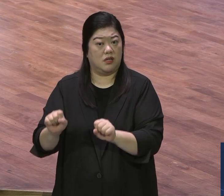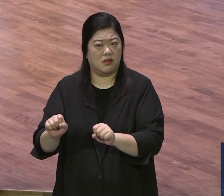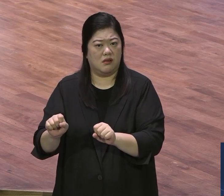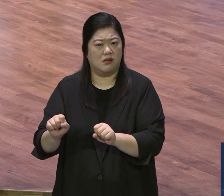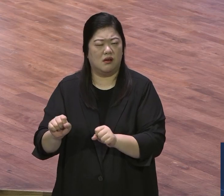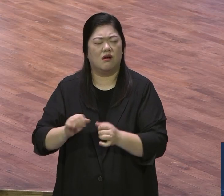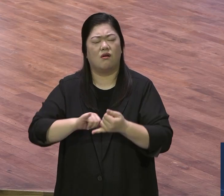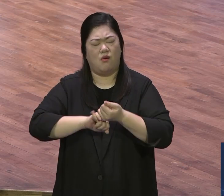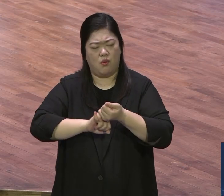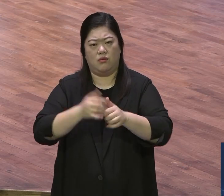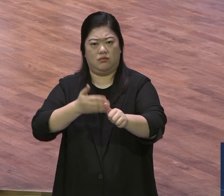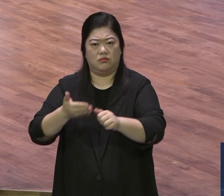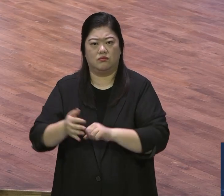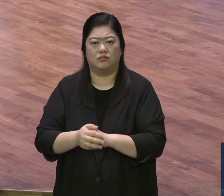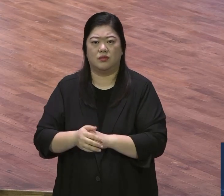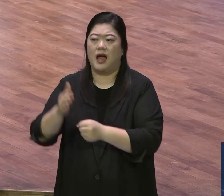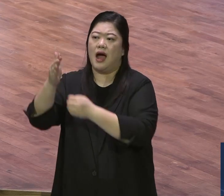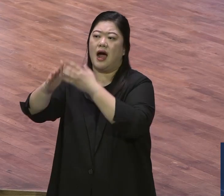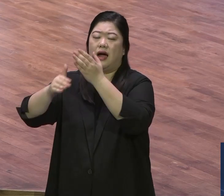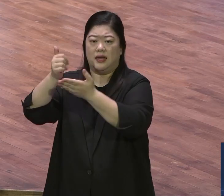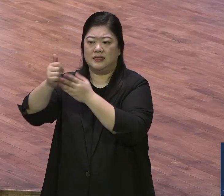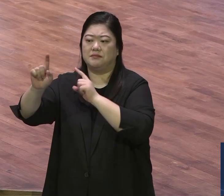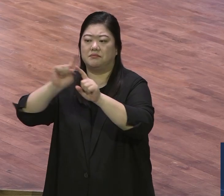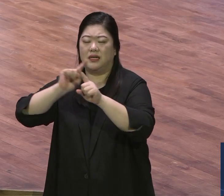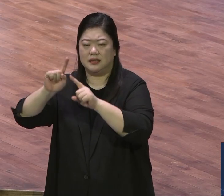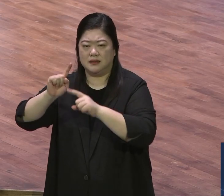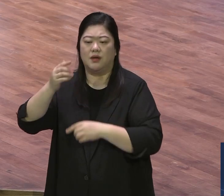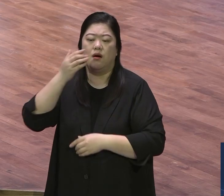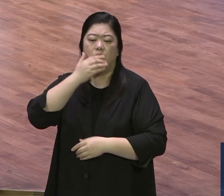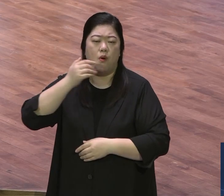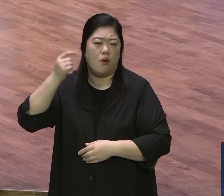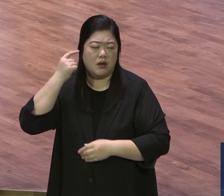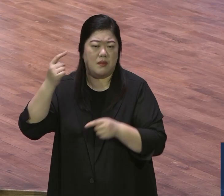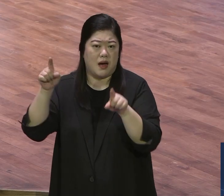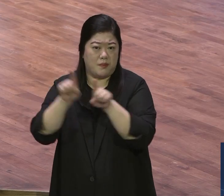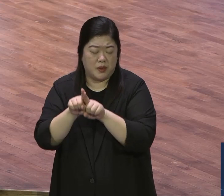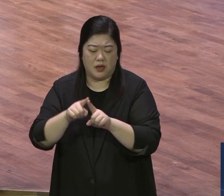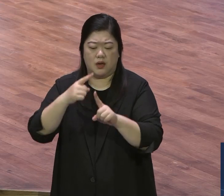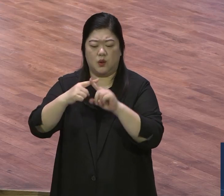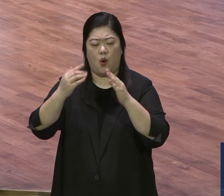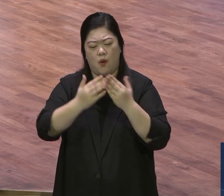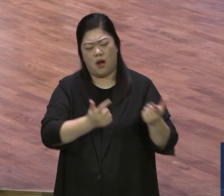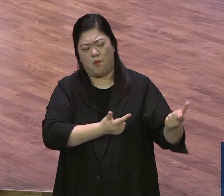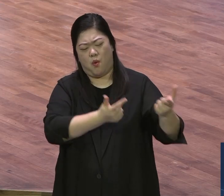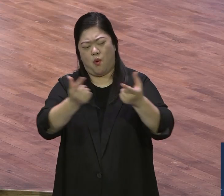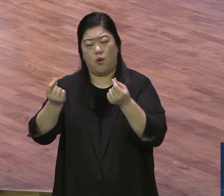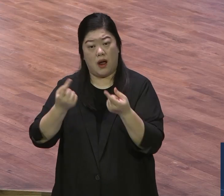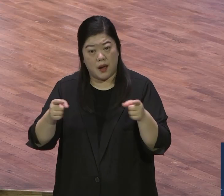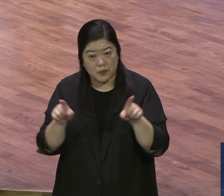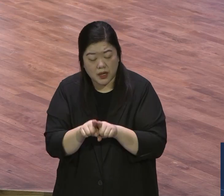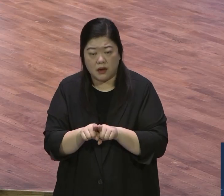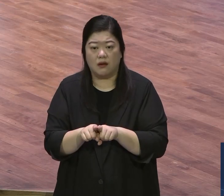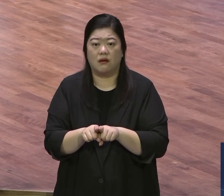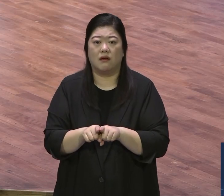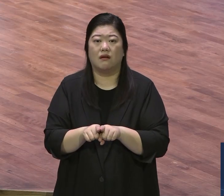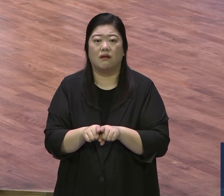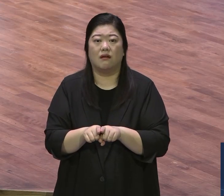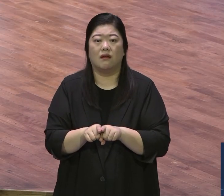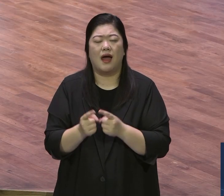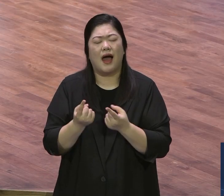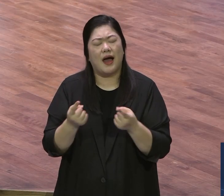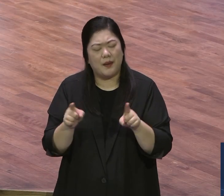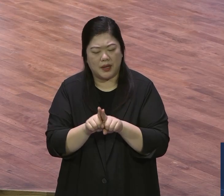보금과 함께 말씀과 함께 온 가족이 온 교회가 전세계 그리스도를 정교해서